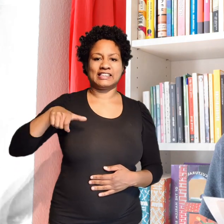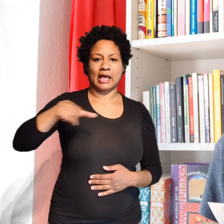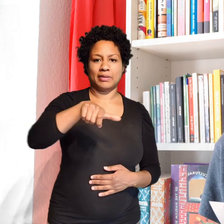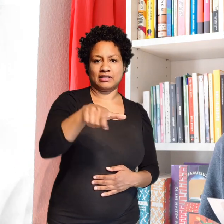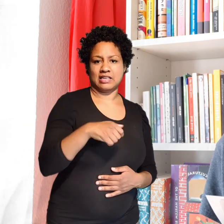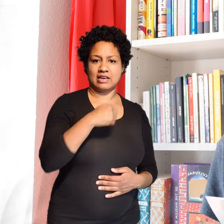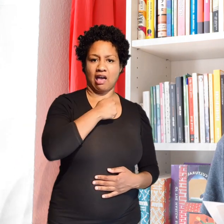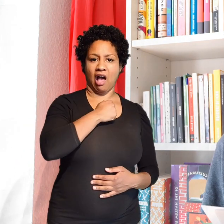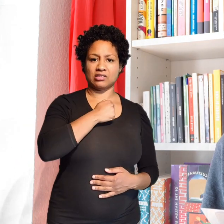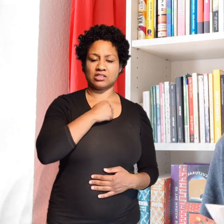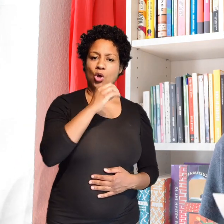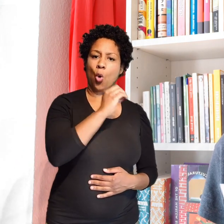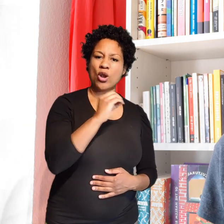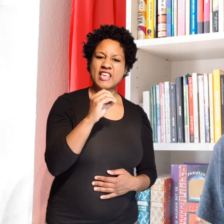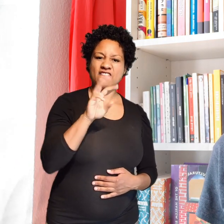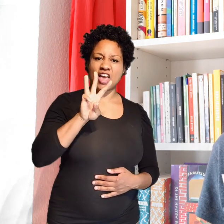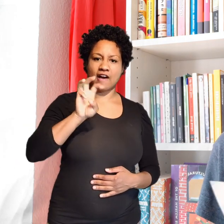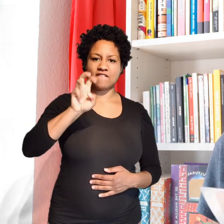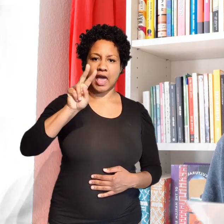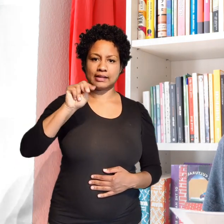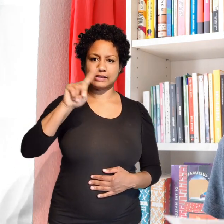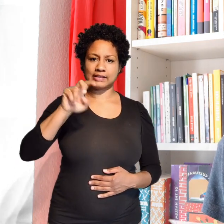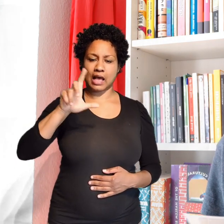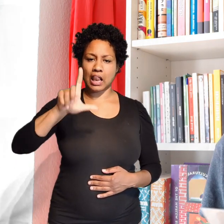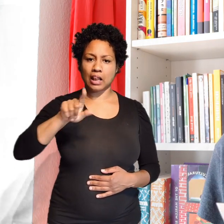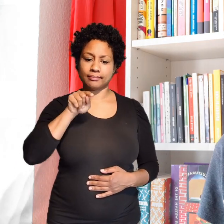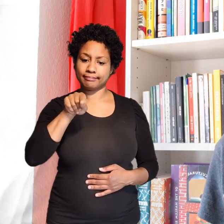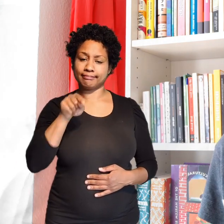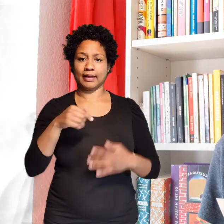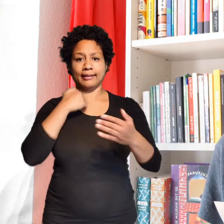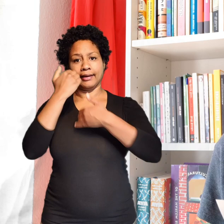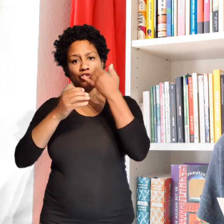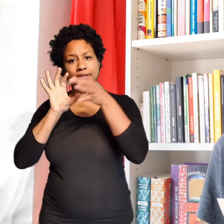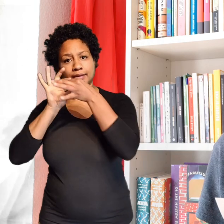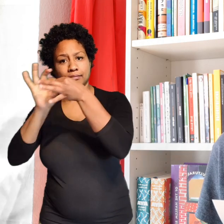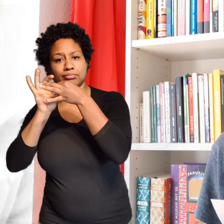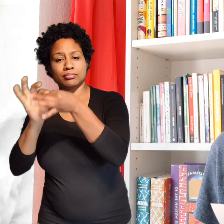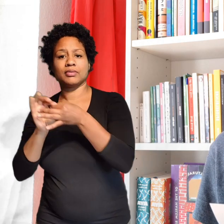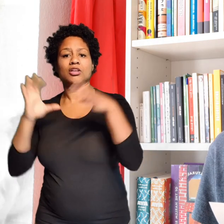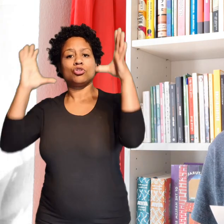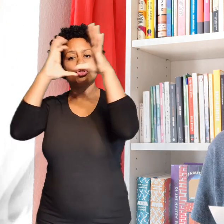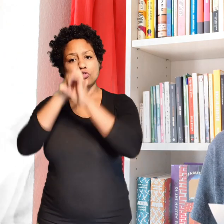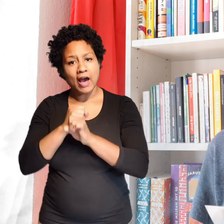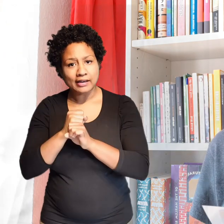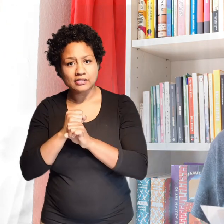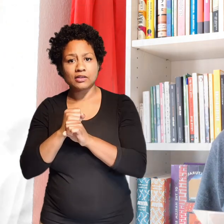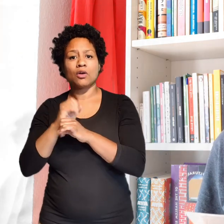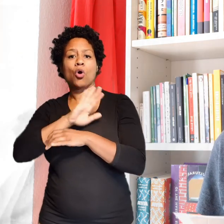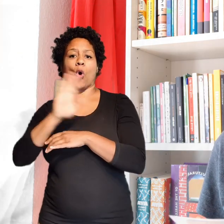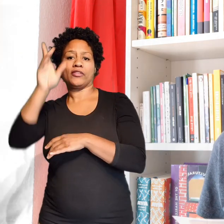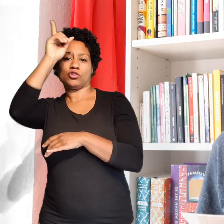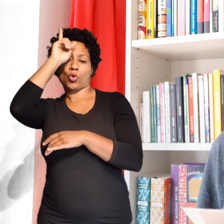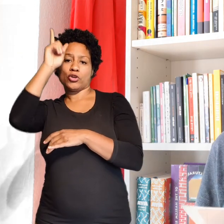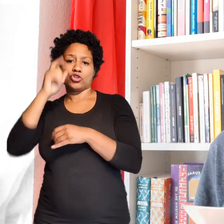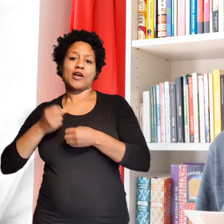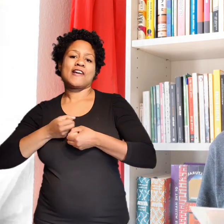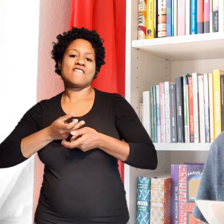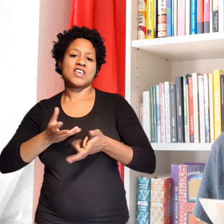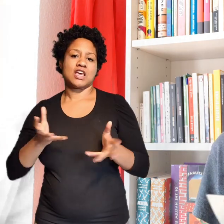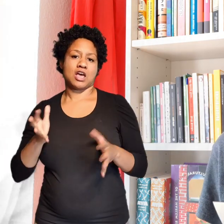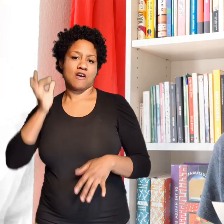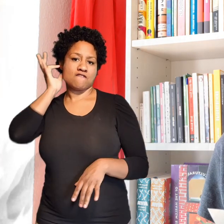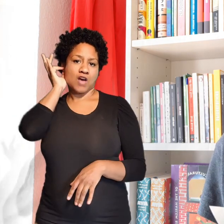Wenzel reflektiert die Geschichte einer schwarzen, ostdeutschen, queeren Frau. Es muss Platz für